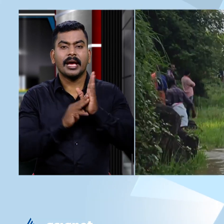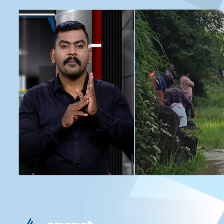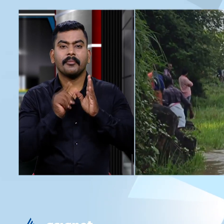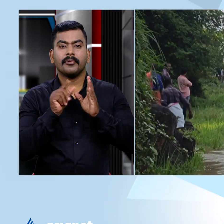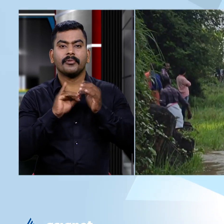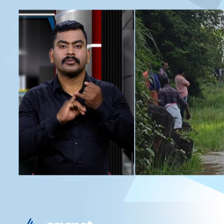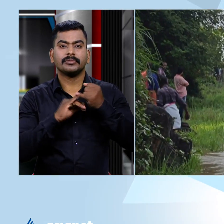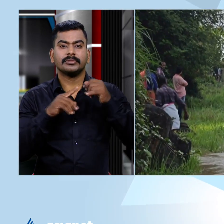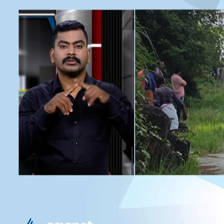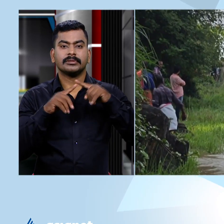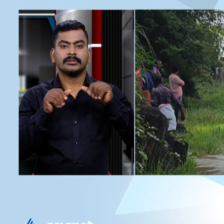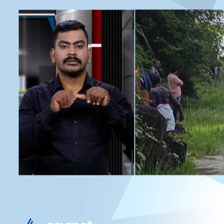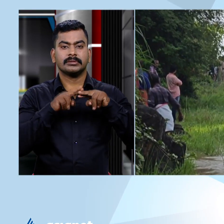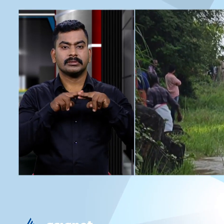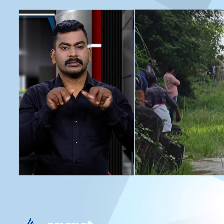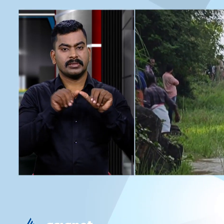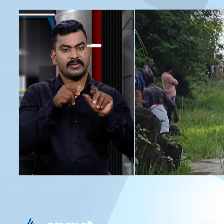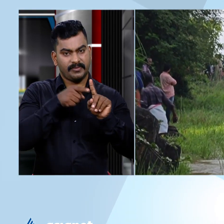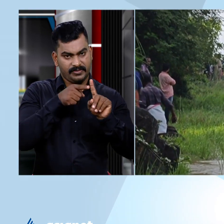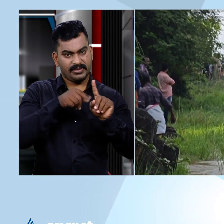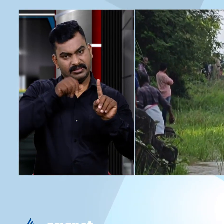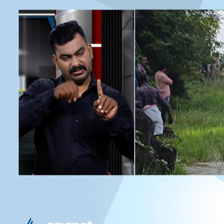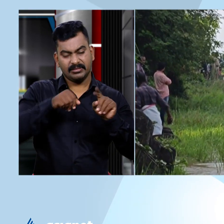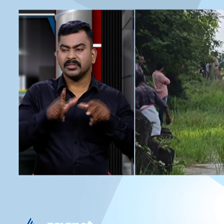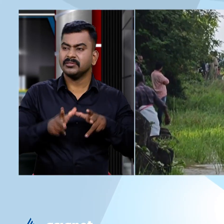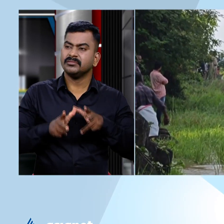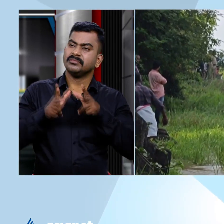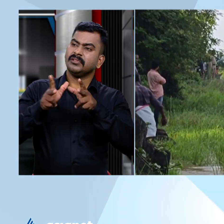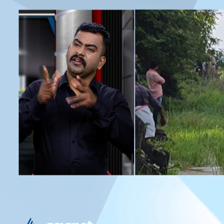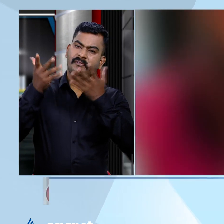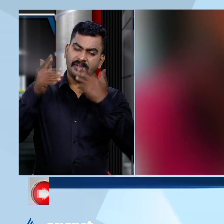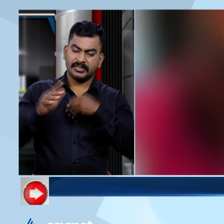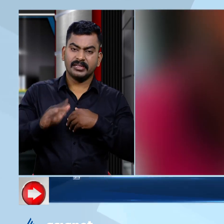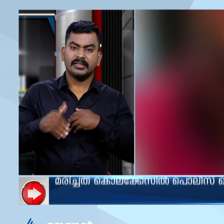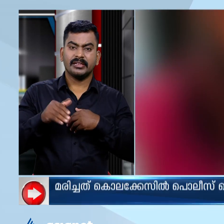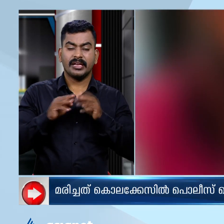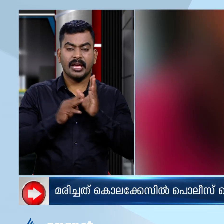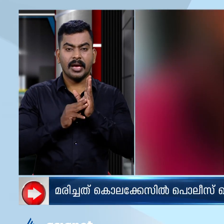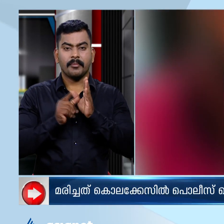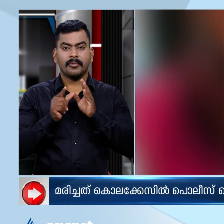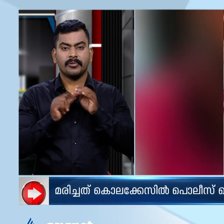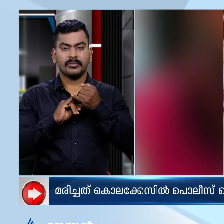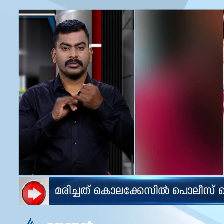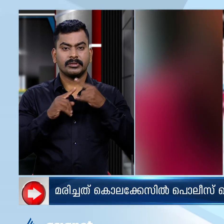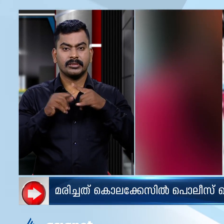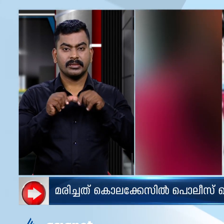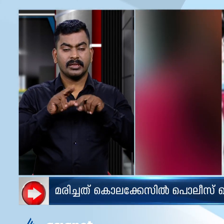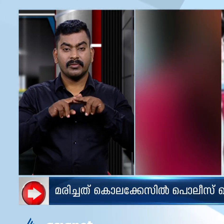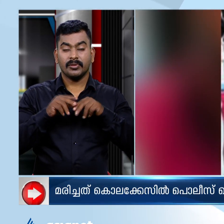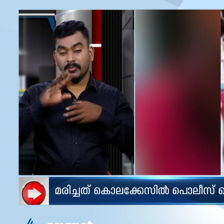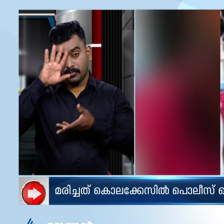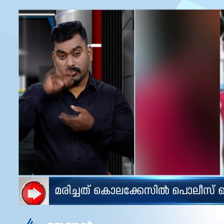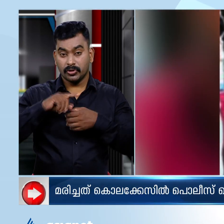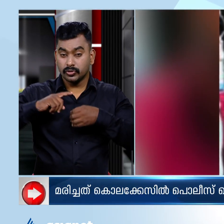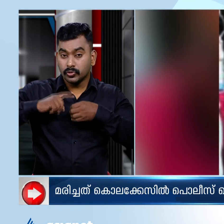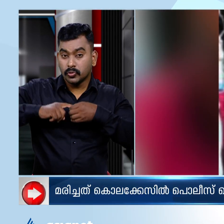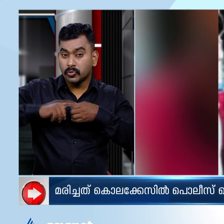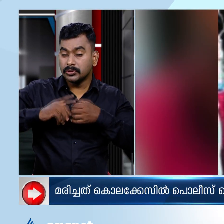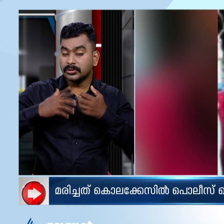ഇയാൾ ആശുപത്രി അധികൃതരോട് അവസാന മൊഴിയായി നൽകുകയും ചെയ്തിരുന്നു. തുടർന്ന് മുസ്തഫയെ കസ്റ്റഡിയിലെടുത്ത് പോലീസ് ചോദ്യം ചെയ്തു വരികയായിരുന്നു.